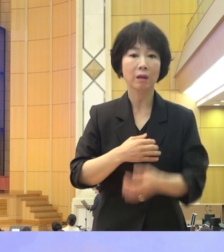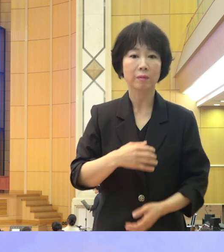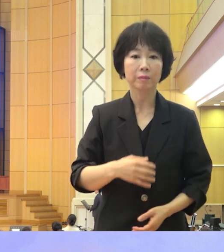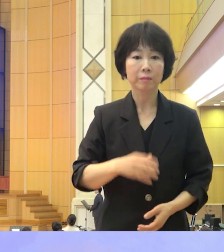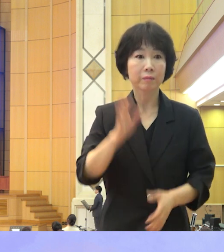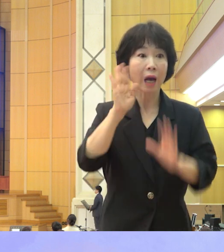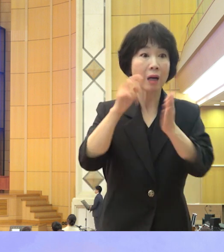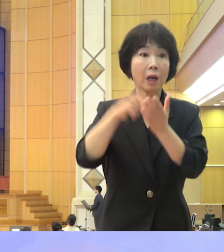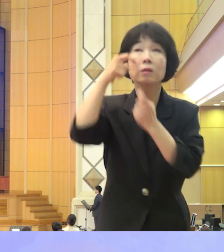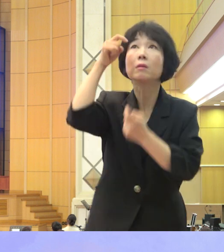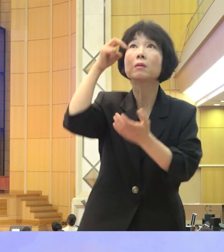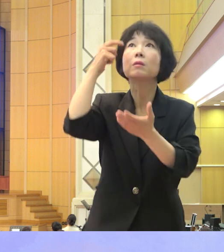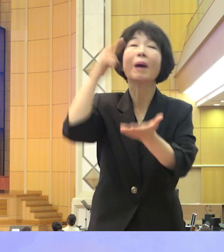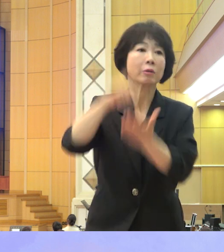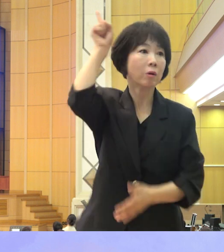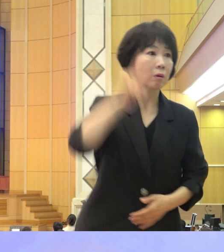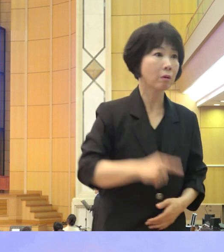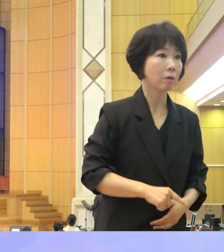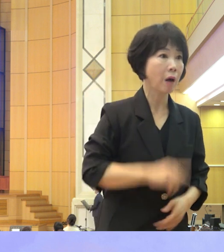천국에 가봤더니